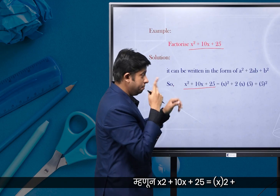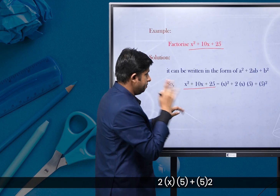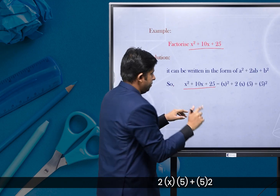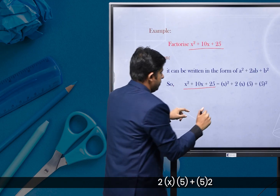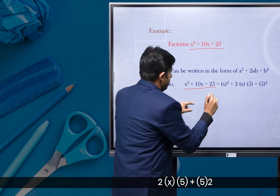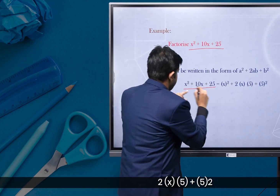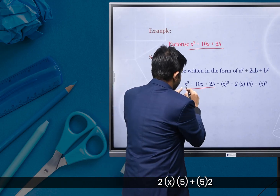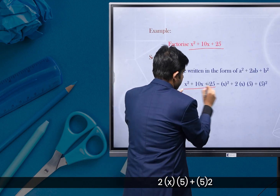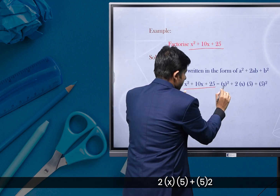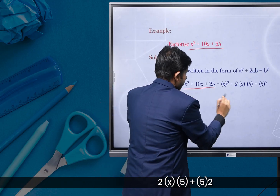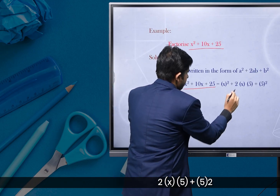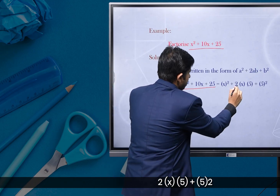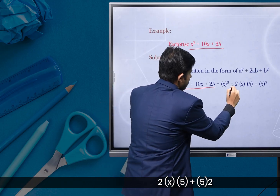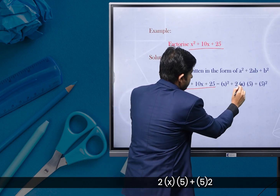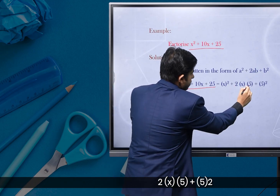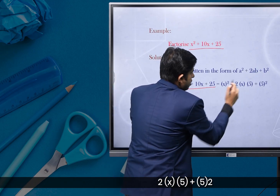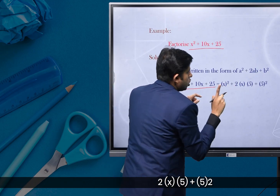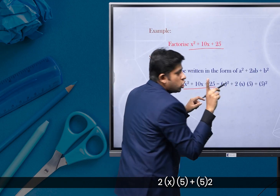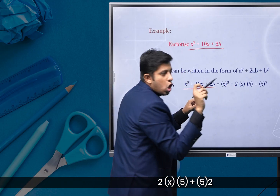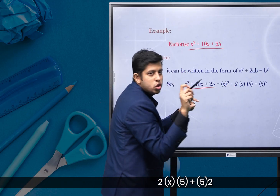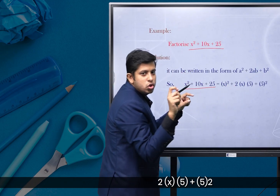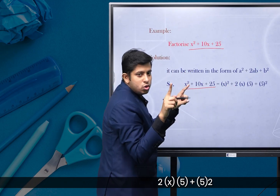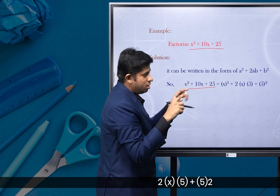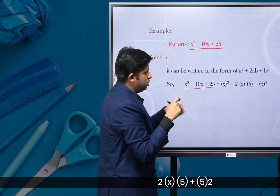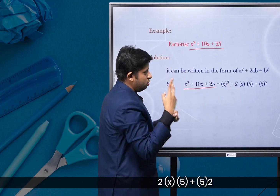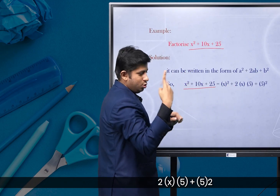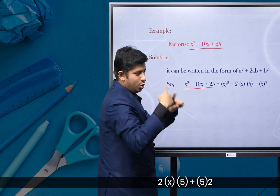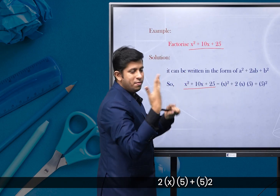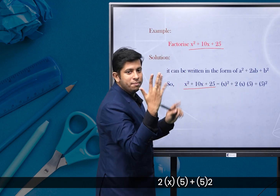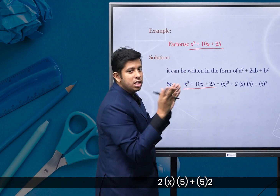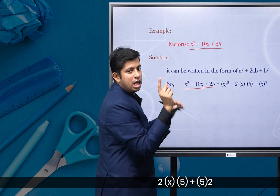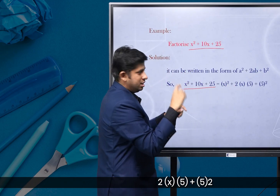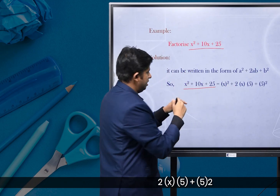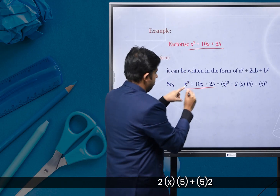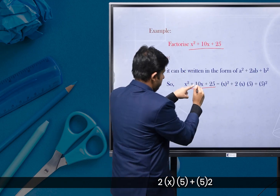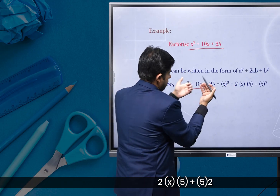x एका कंसामध्ये x एका कंसामध्ये 5 अधिक 5 चा वर्ग.